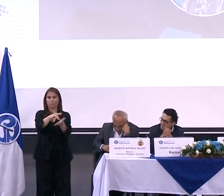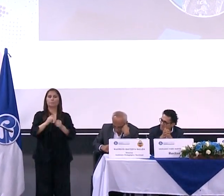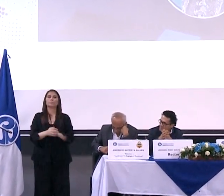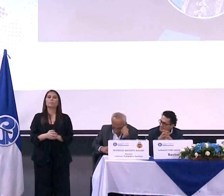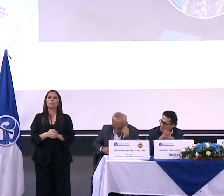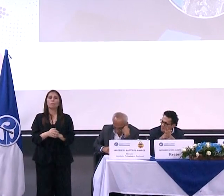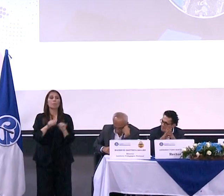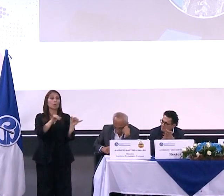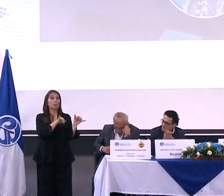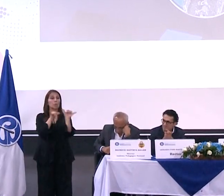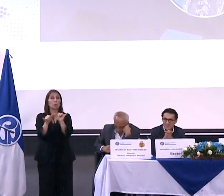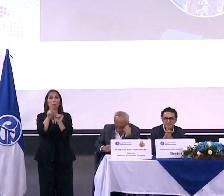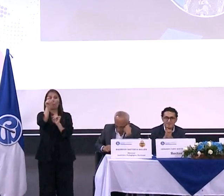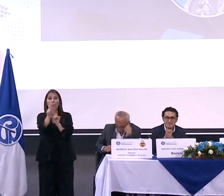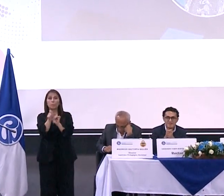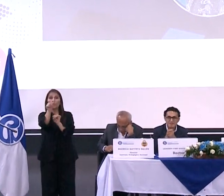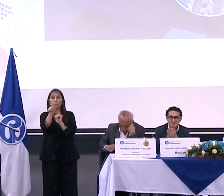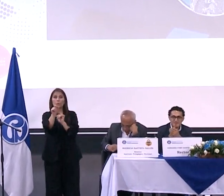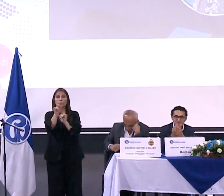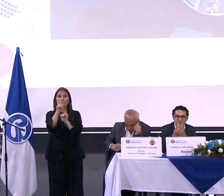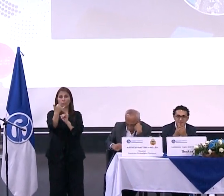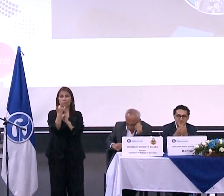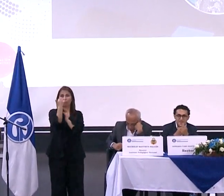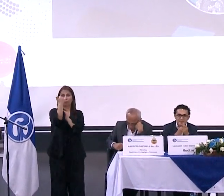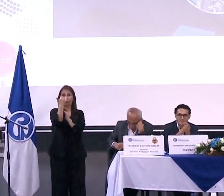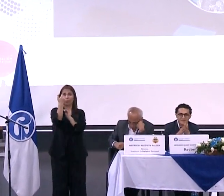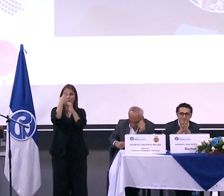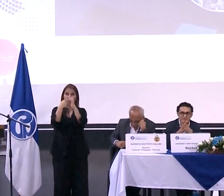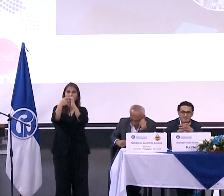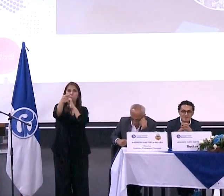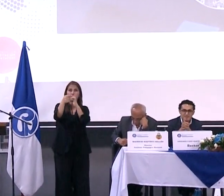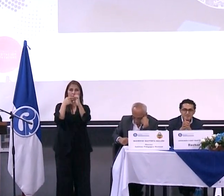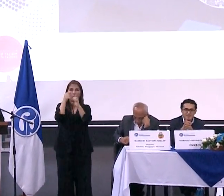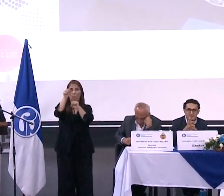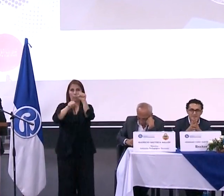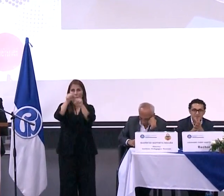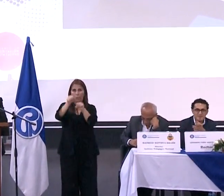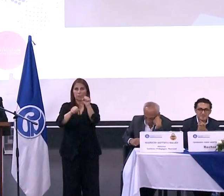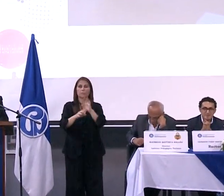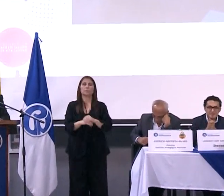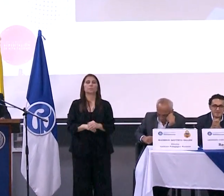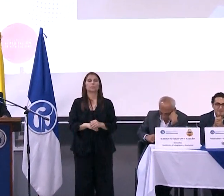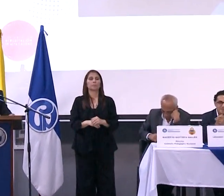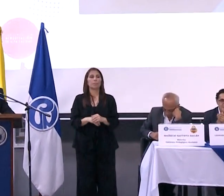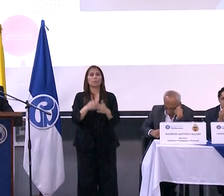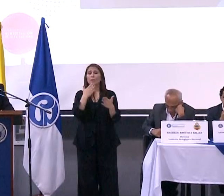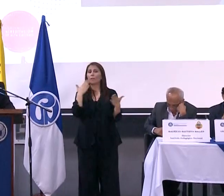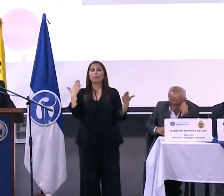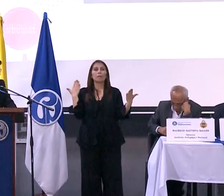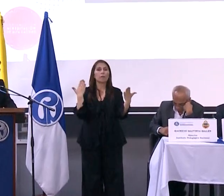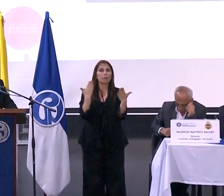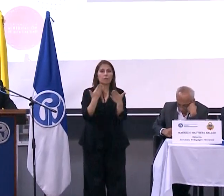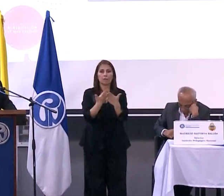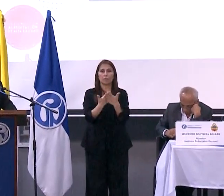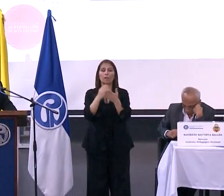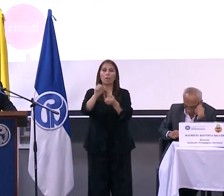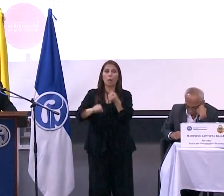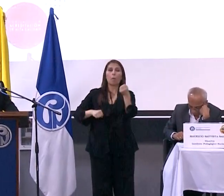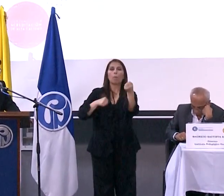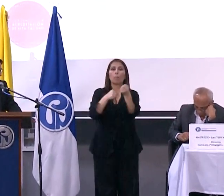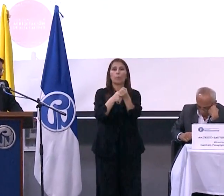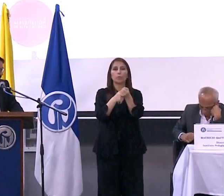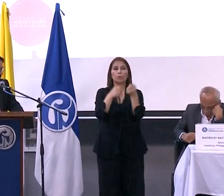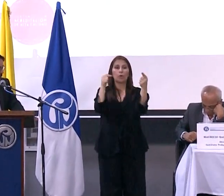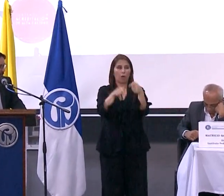que nos pueden ver por la transmisión streaming quiero agradecer muy especialmente al apoyo que en